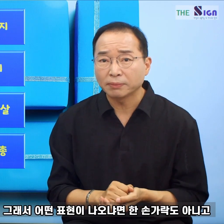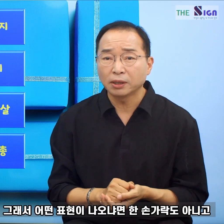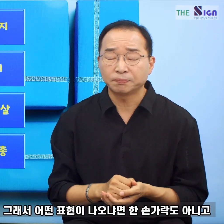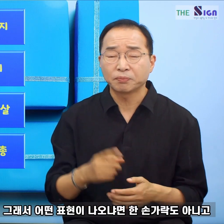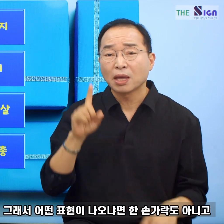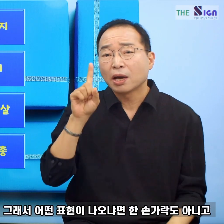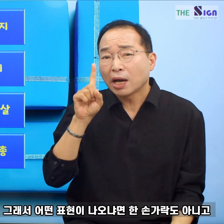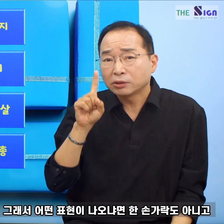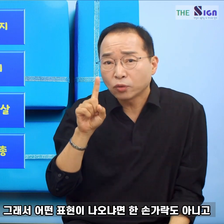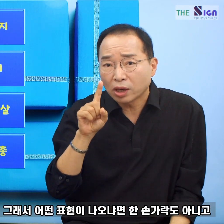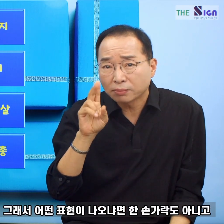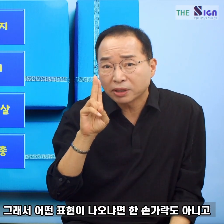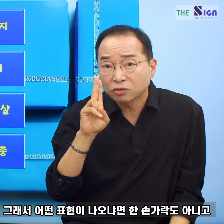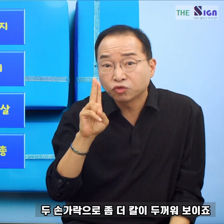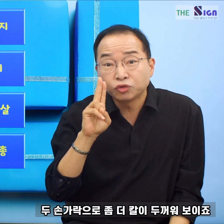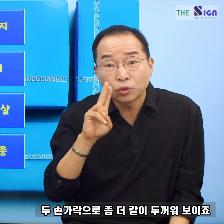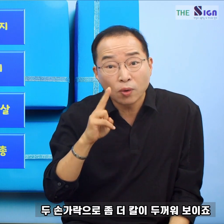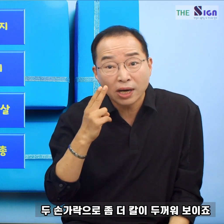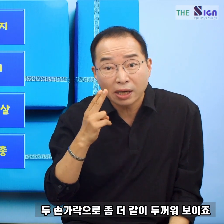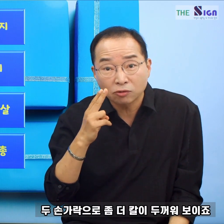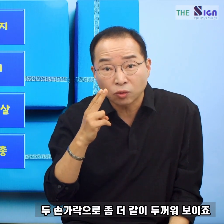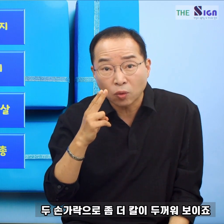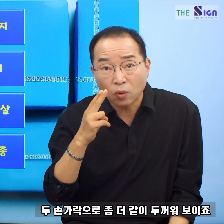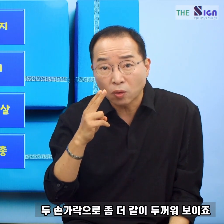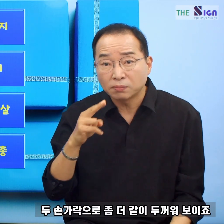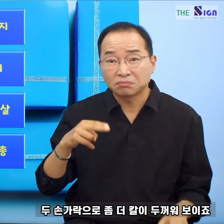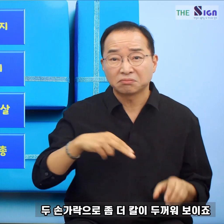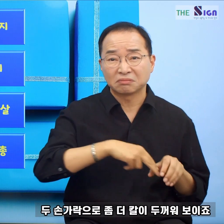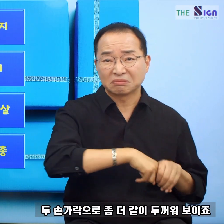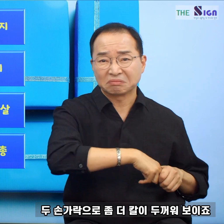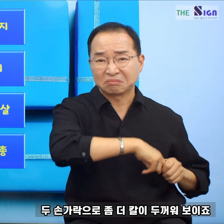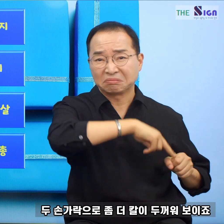나오냐면 한 손가락보다 두 손가락으로